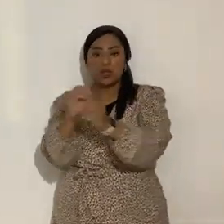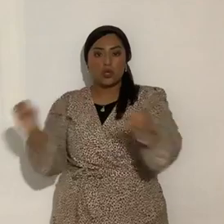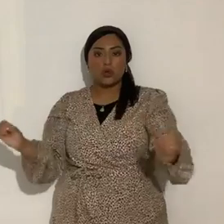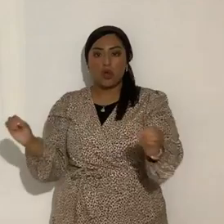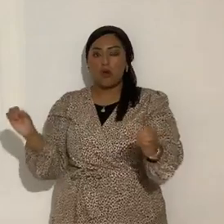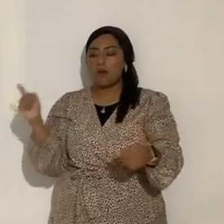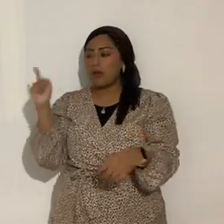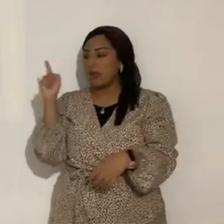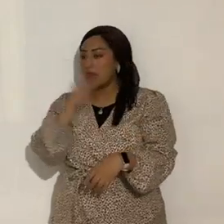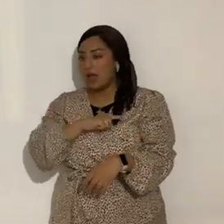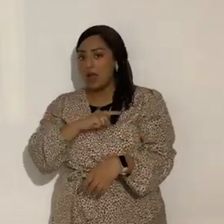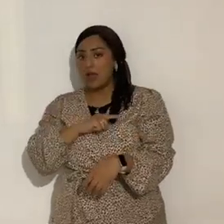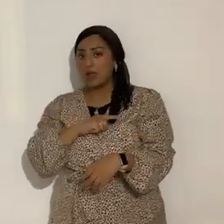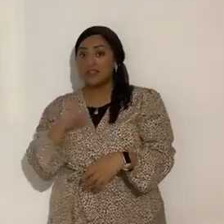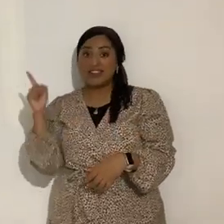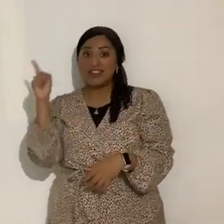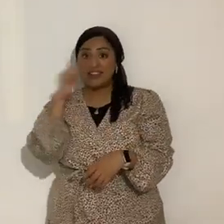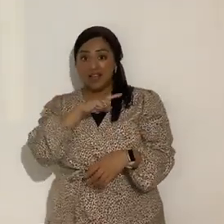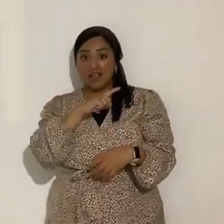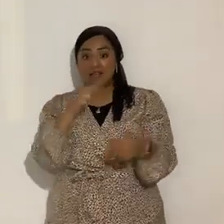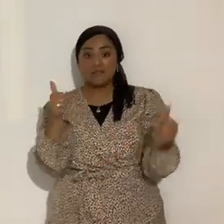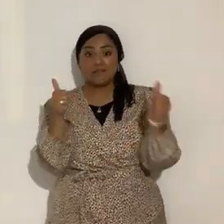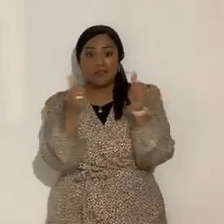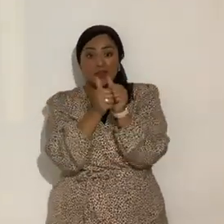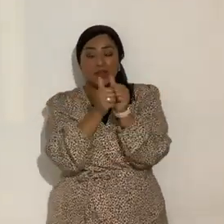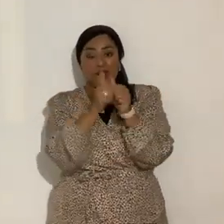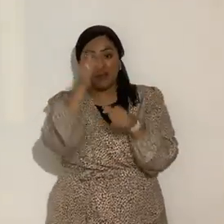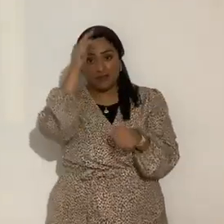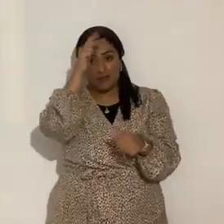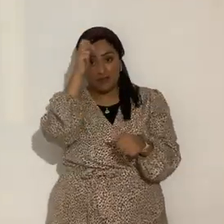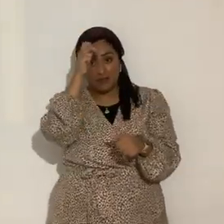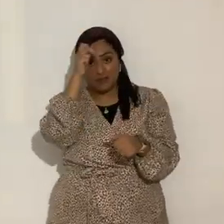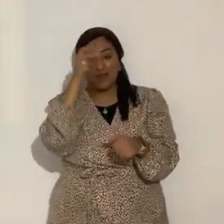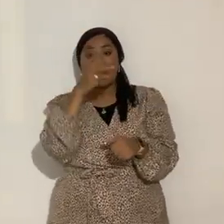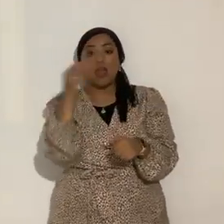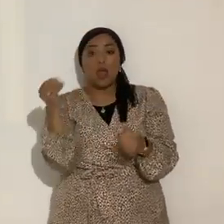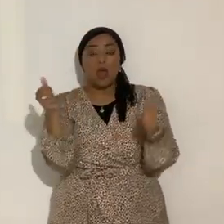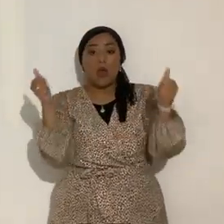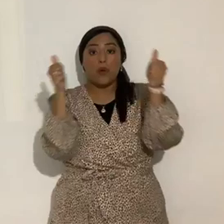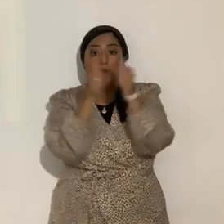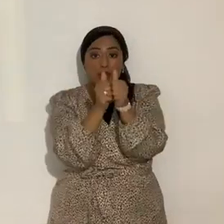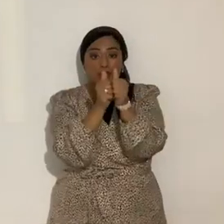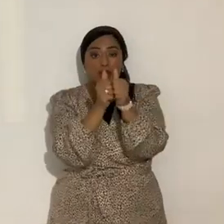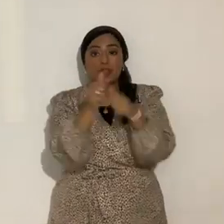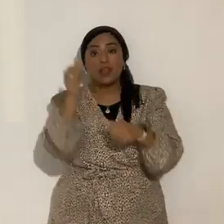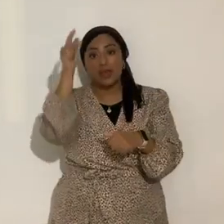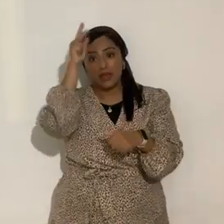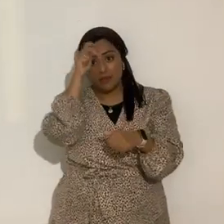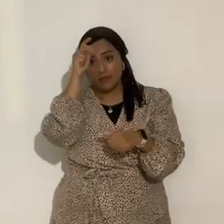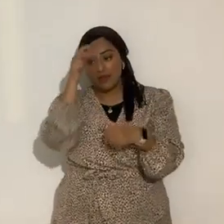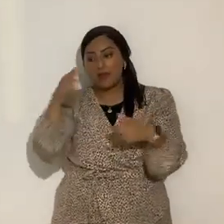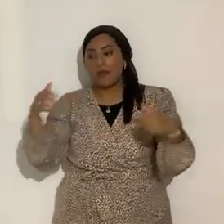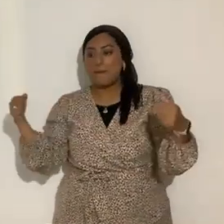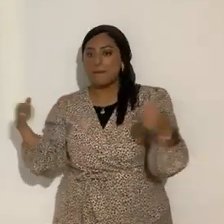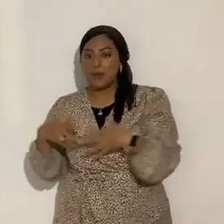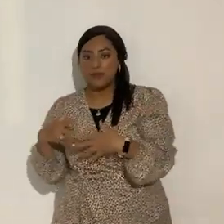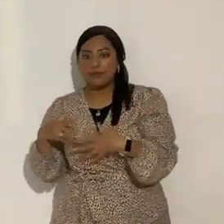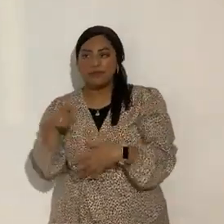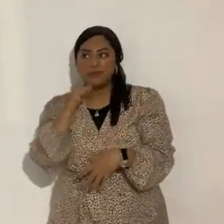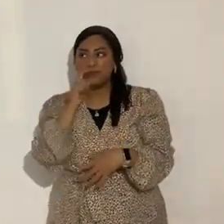es de Hasatán, eso lo dice Yahshua en Juan 8, en el capítulo 8. Y entonces no tiene ningún sentido tener